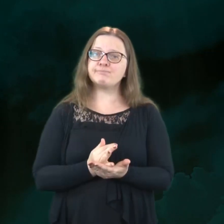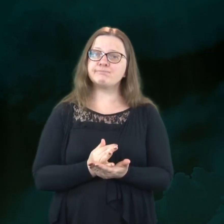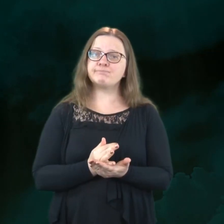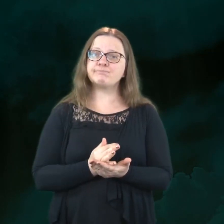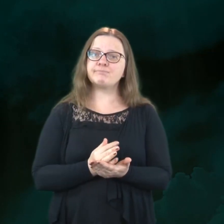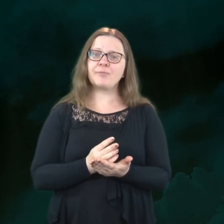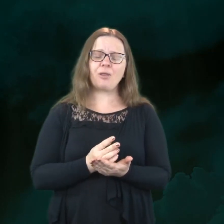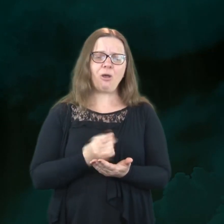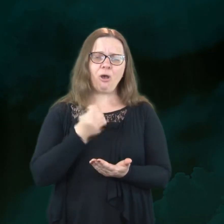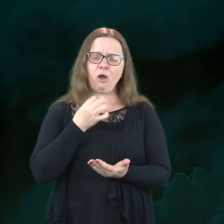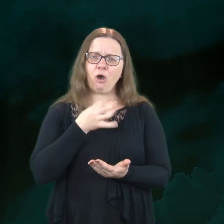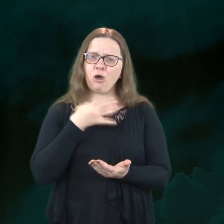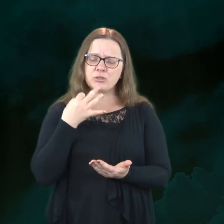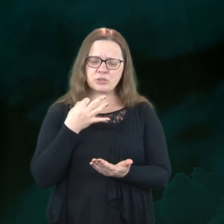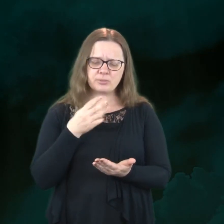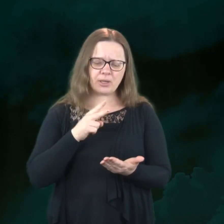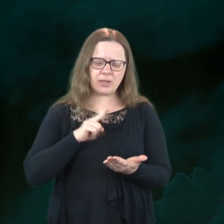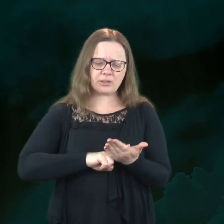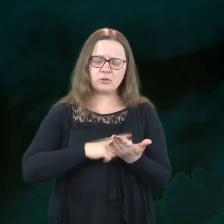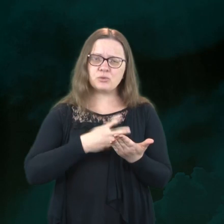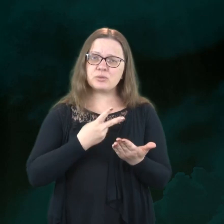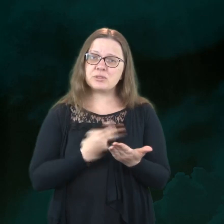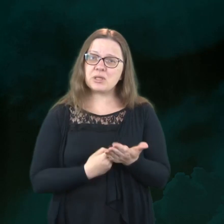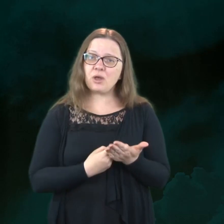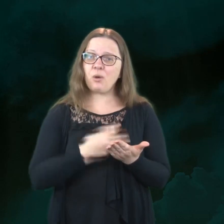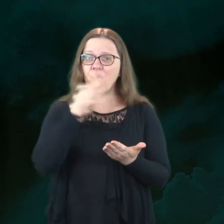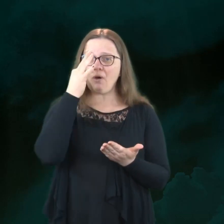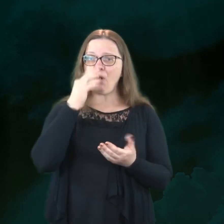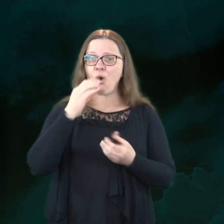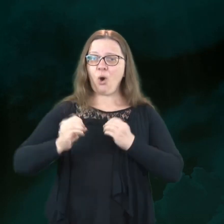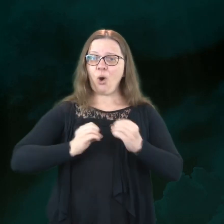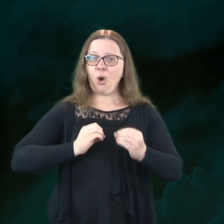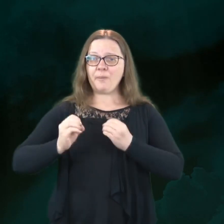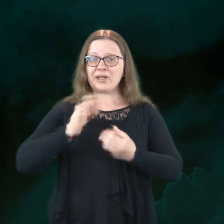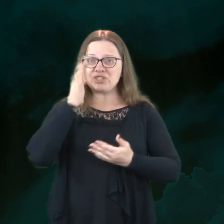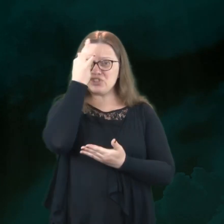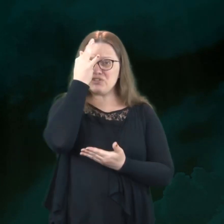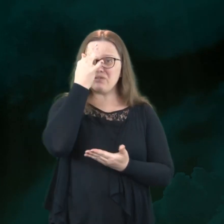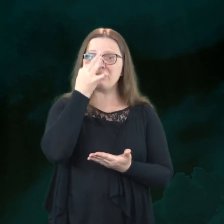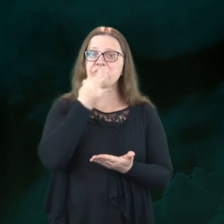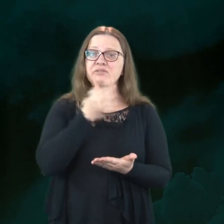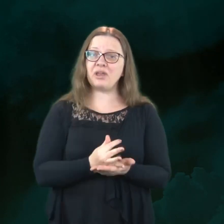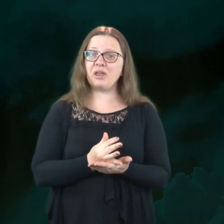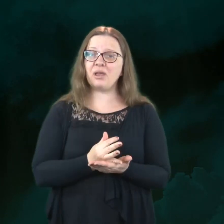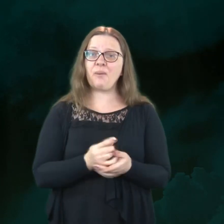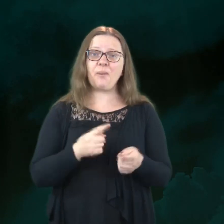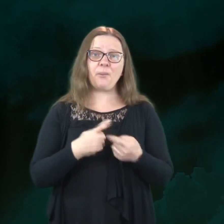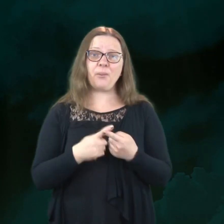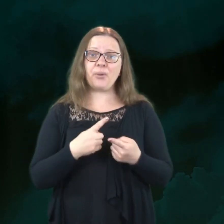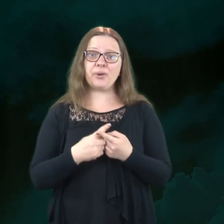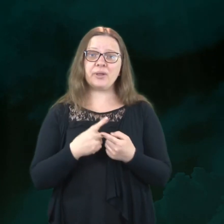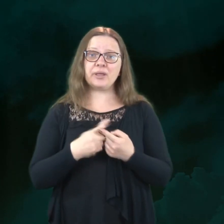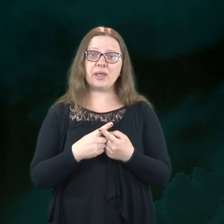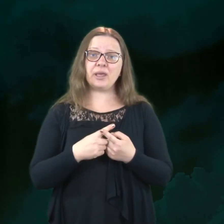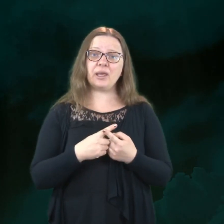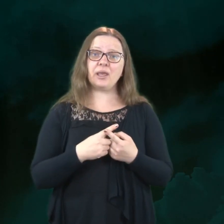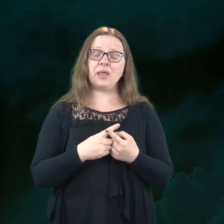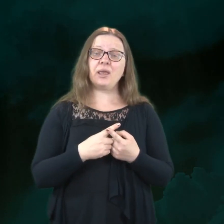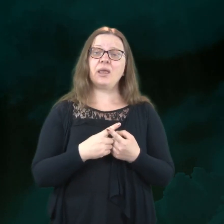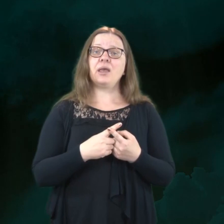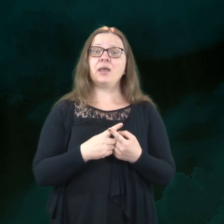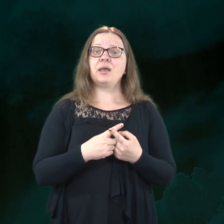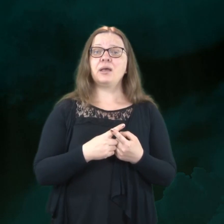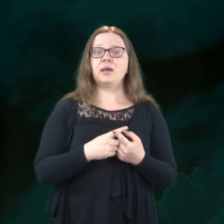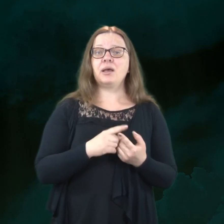tradução, operosidade, quer dizer, essa fé, os tessalonicenses, os gregos, quando